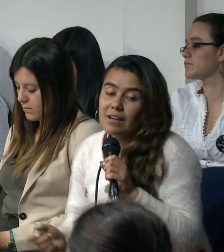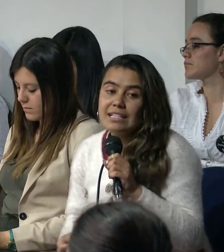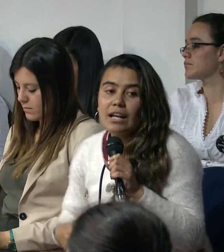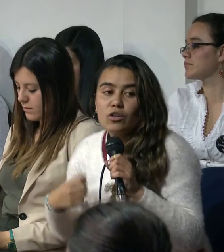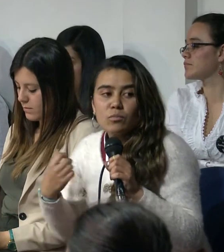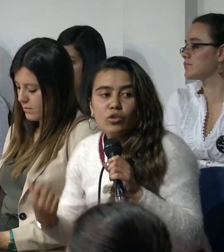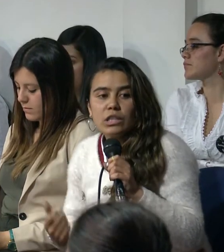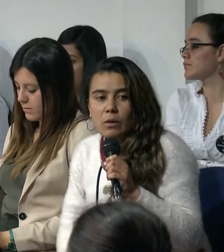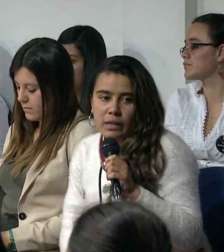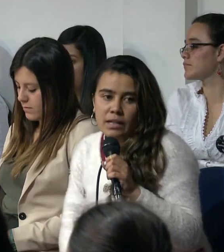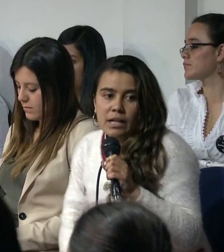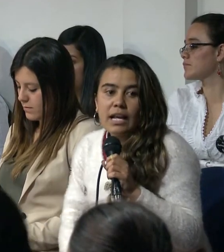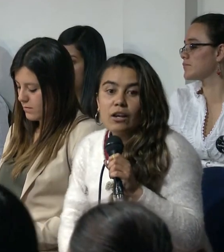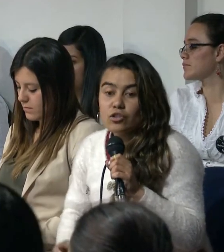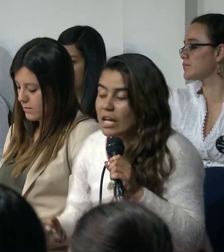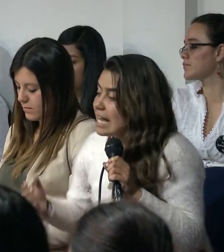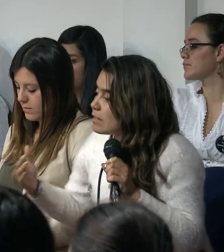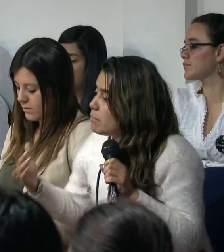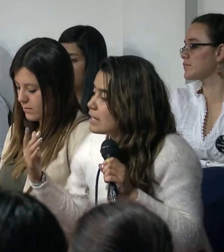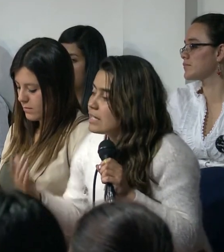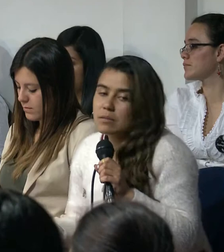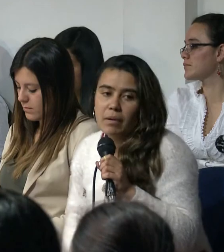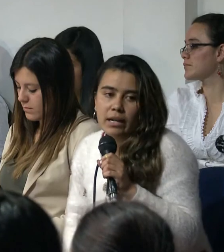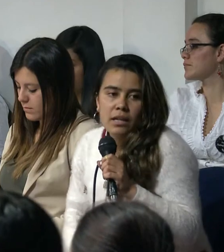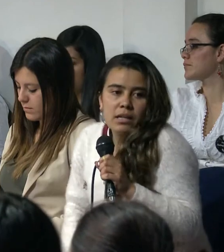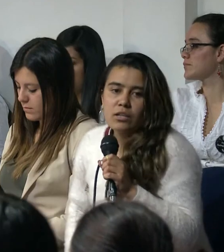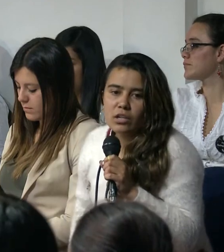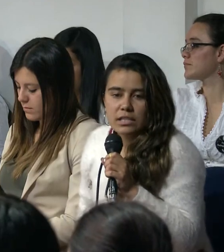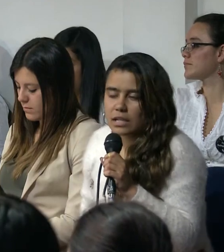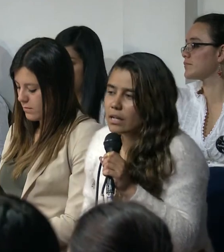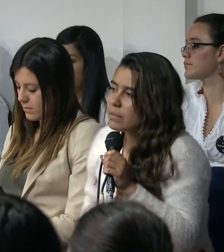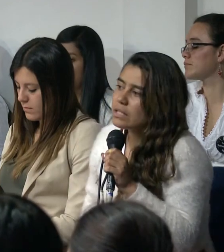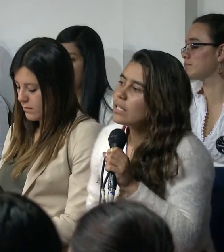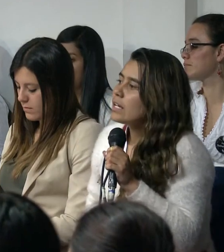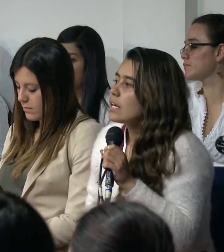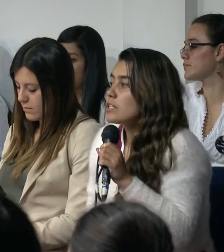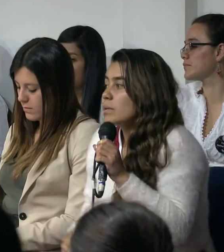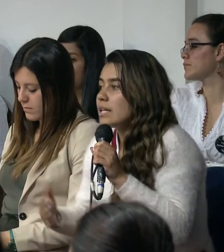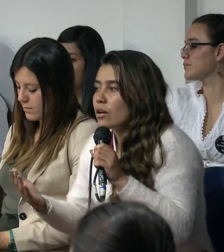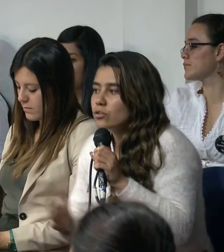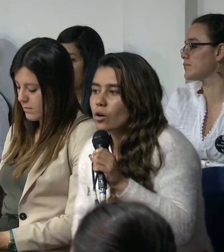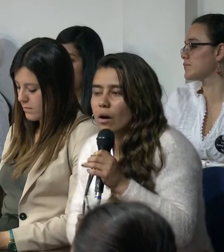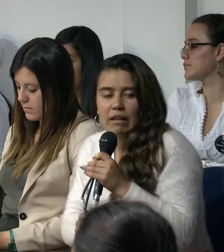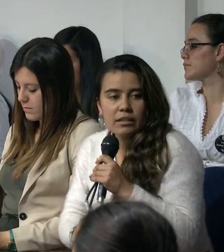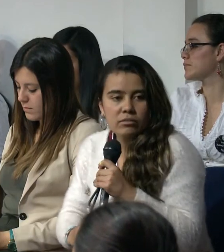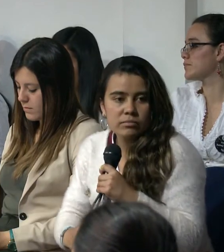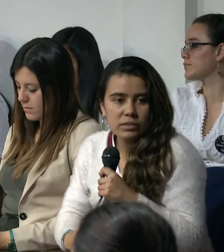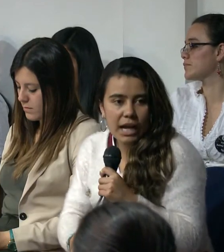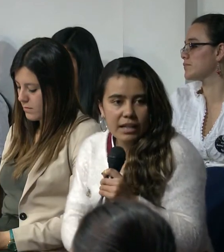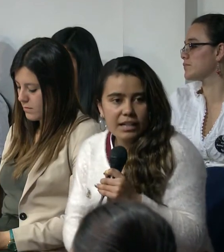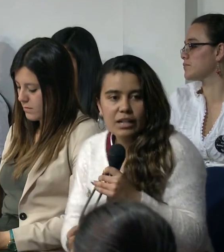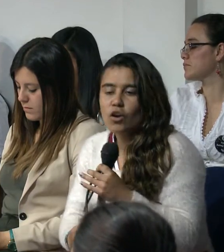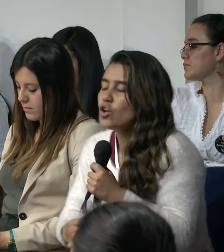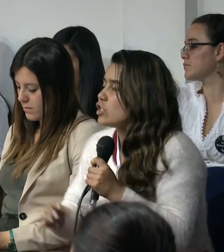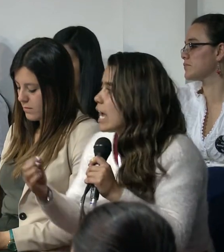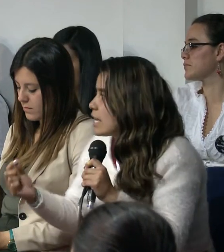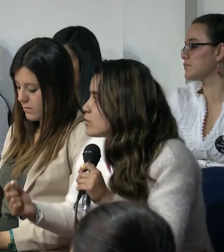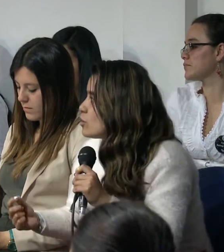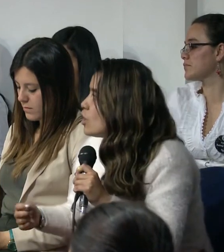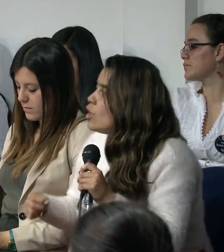son actividades que los motivan, que los hacen participar y no necesariamente tienen que expresarlo todo hablando. O sea,